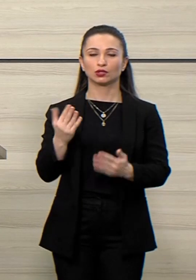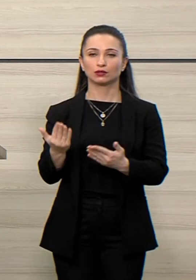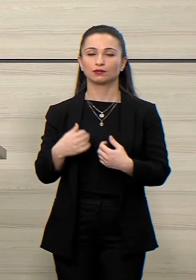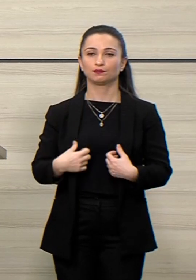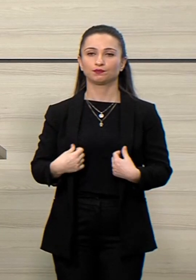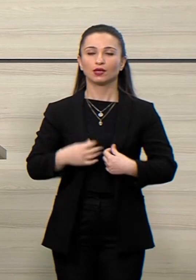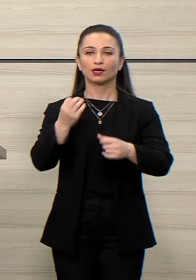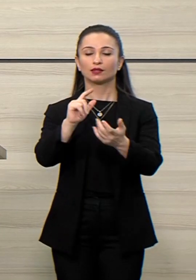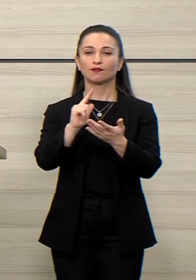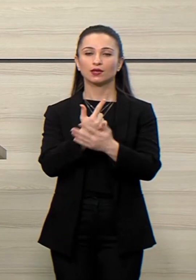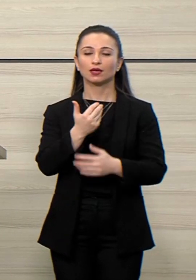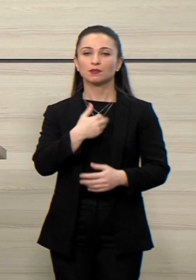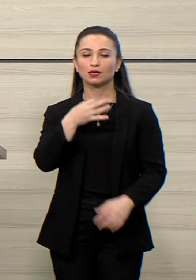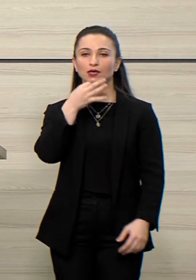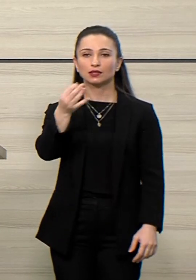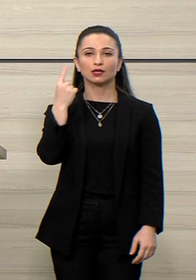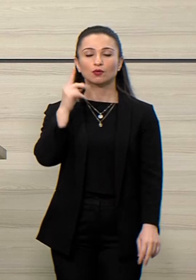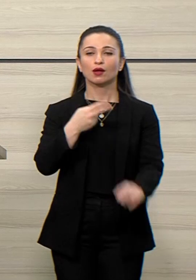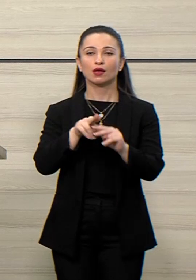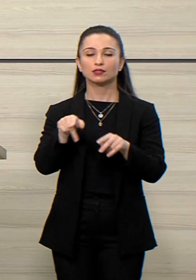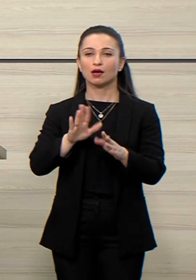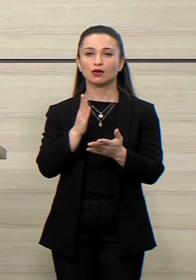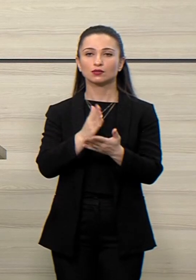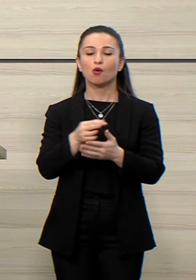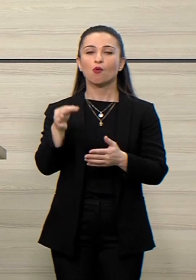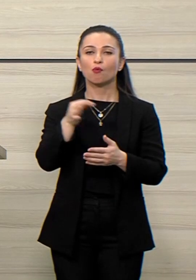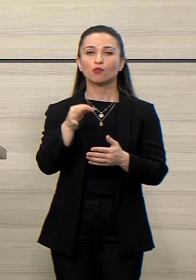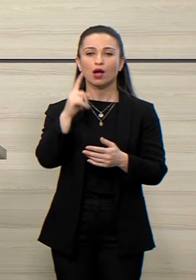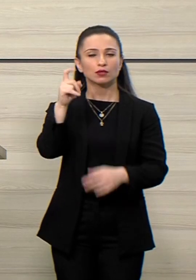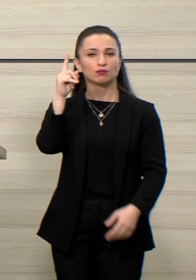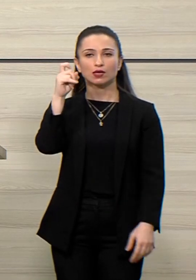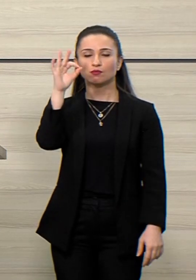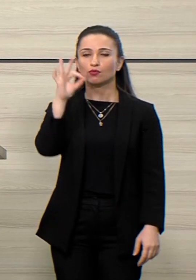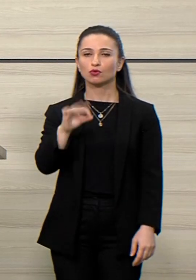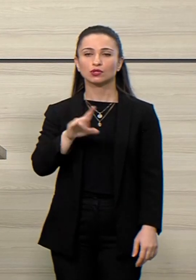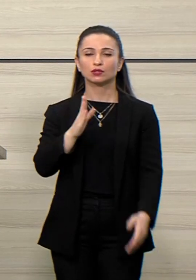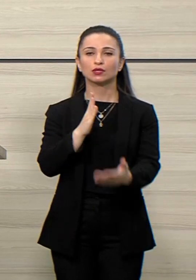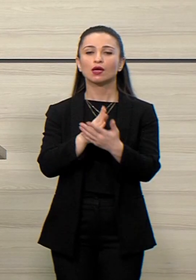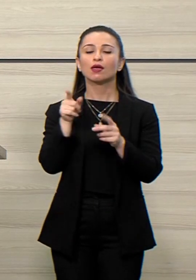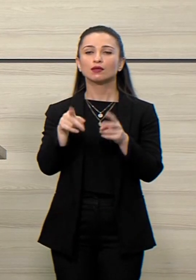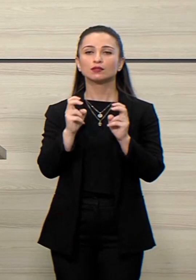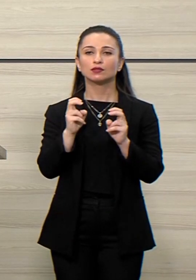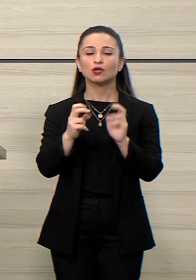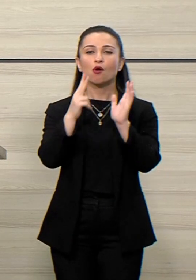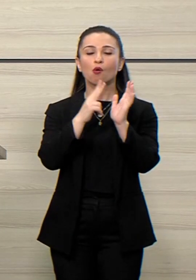0.08%. კიდევ ერთხელ მინდა შეგახსენოთ, რომ ეს არ არის უბნების 100%, ეს არის უბნების